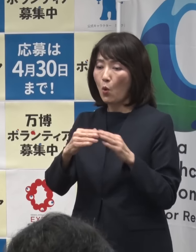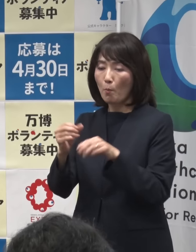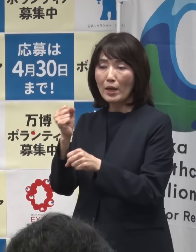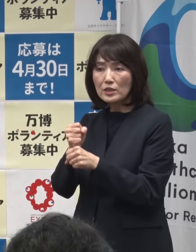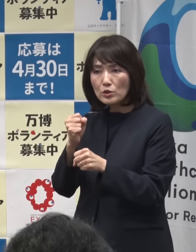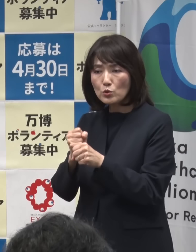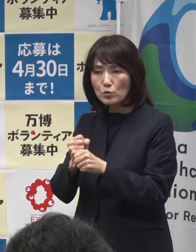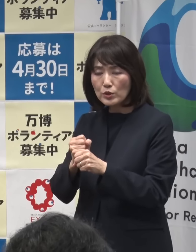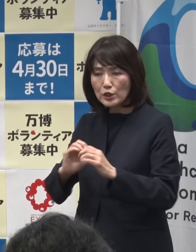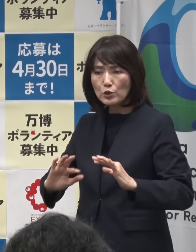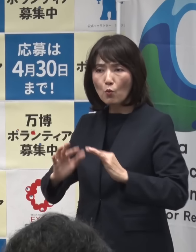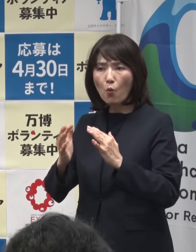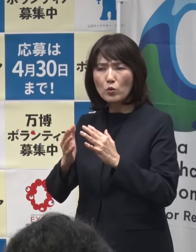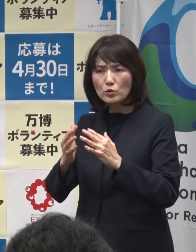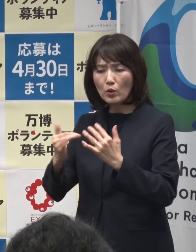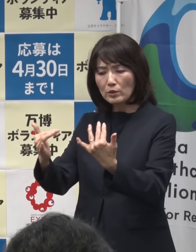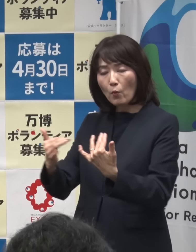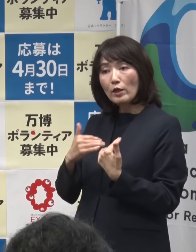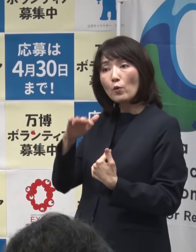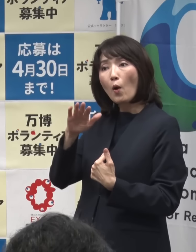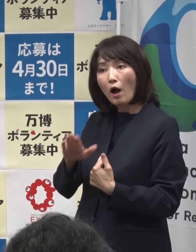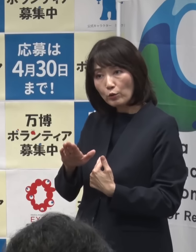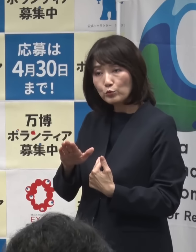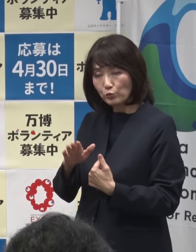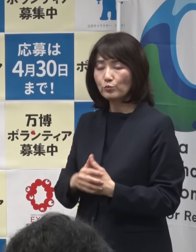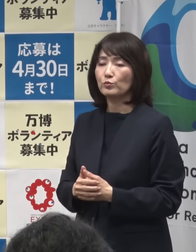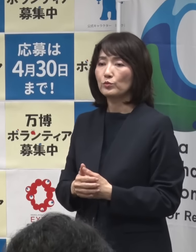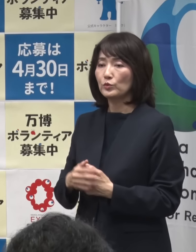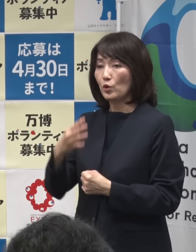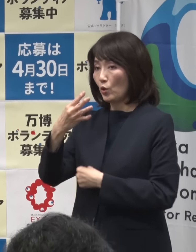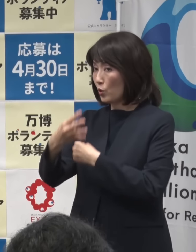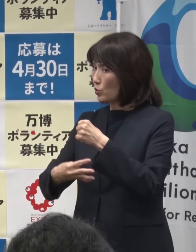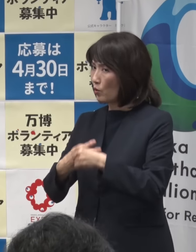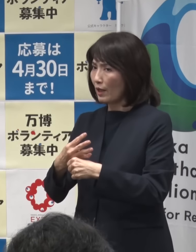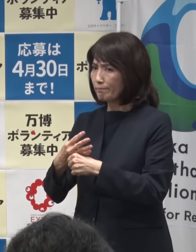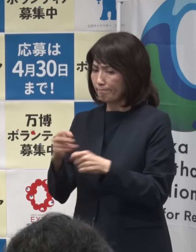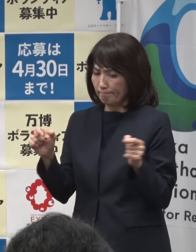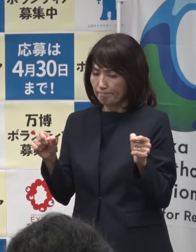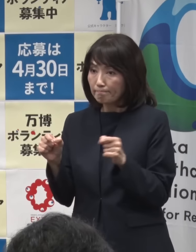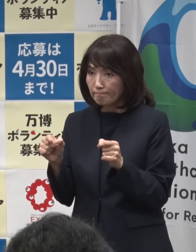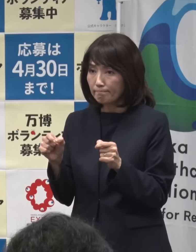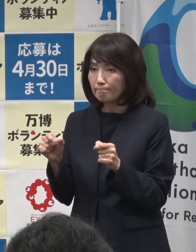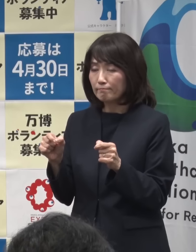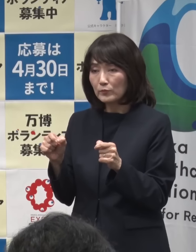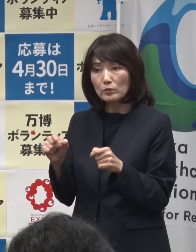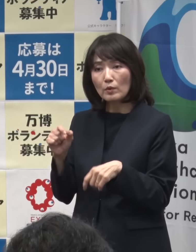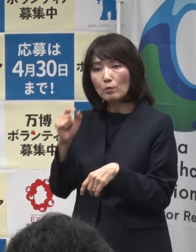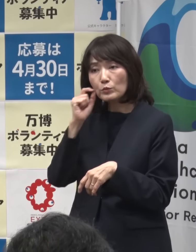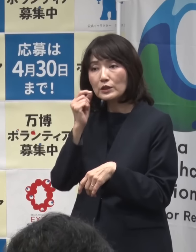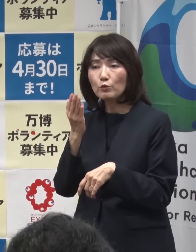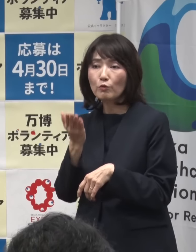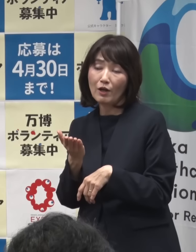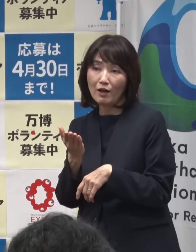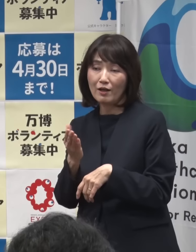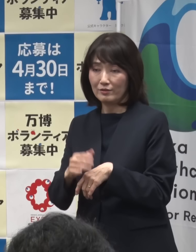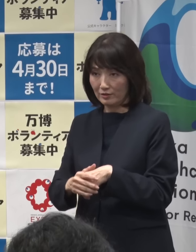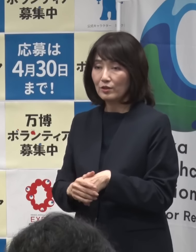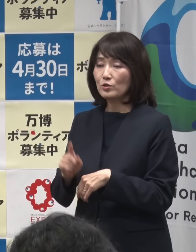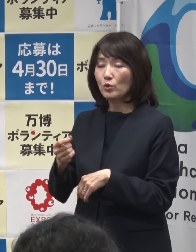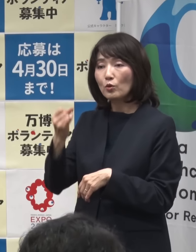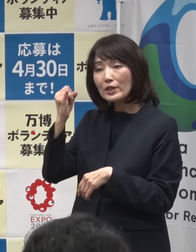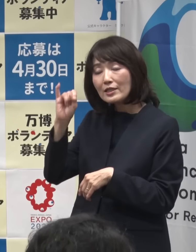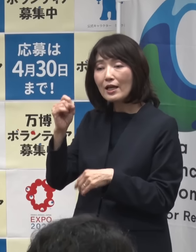影響が出るっていうことを懸念されての発言なんですけども、この4年をこうもうちょっと短くすることはできないのかっていうふうに野田市長おっしゃるんですが、ここの